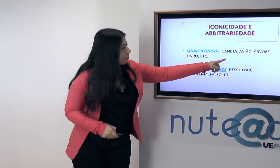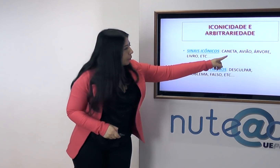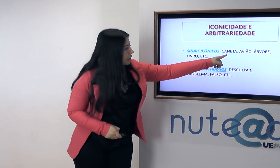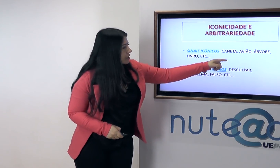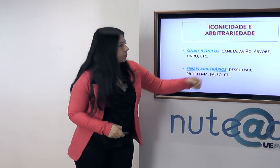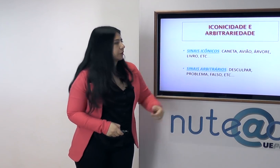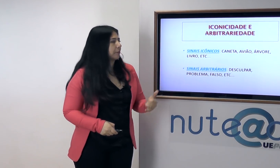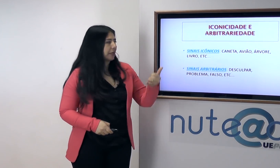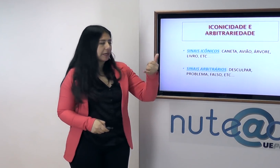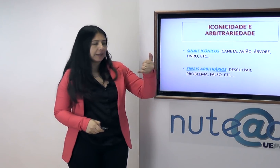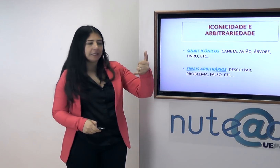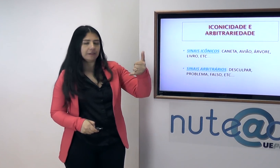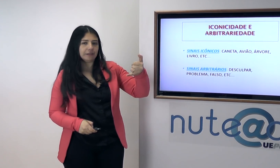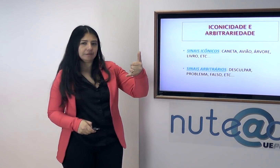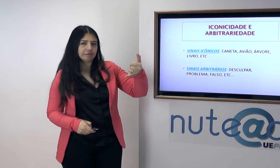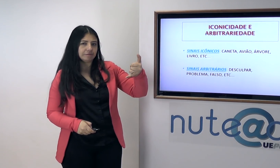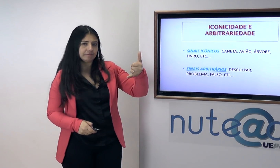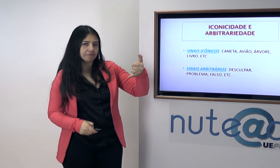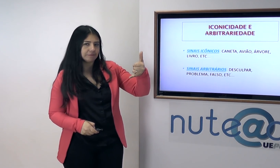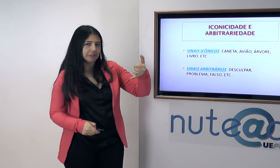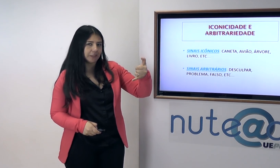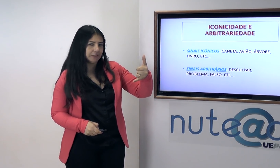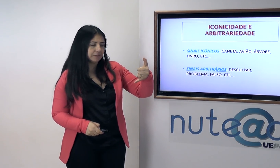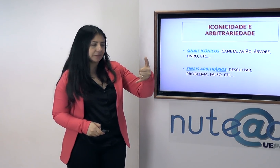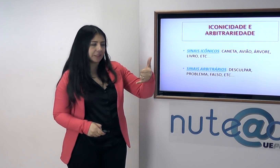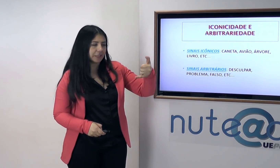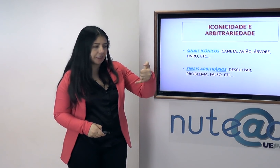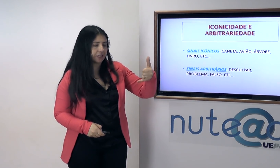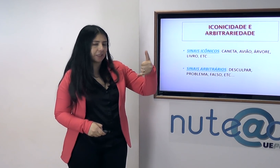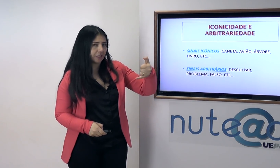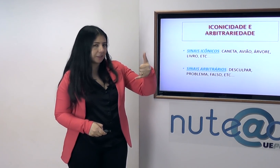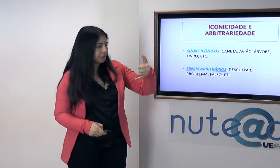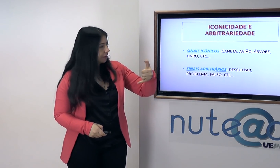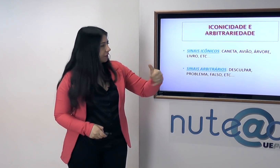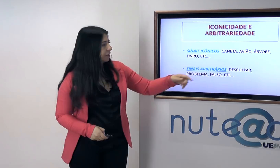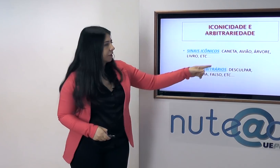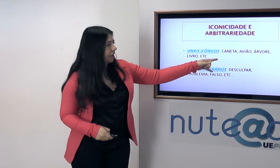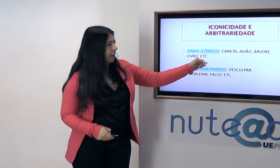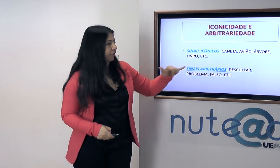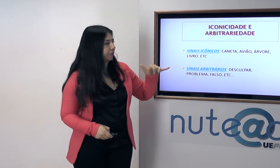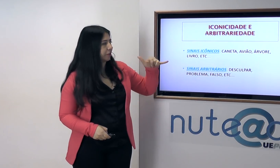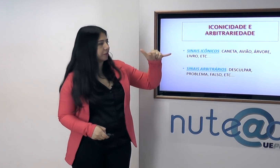Como, por exemplo, também a caneta, né? Você clica na caneta, avião,